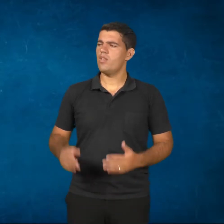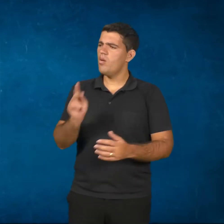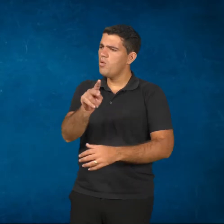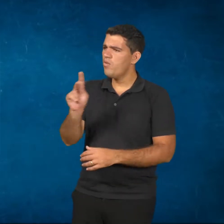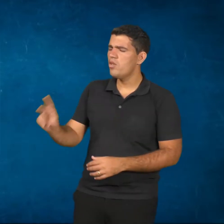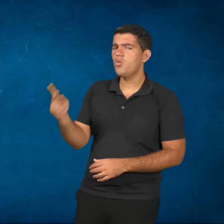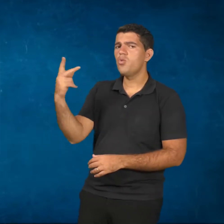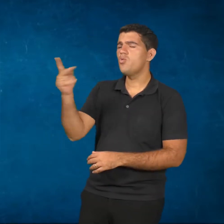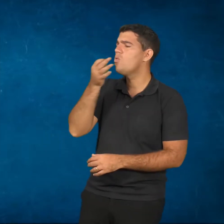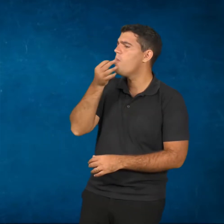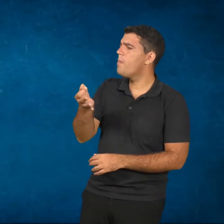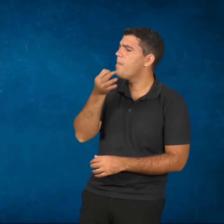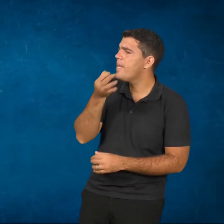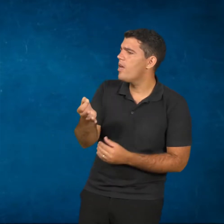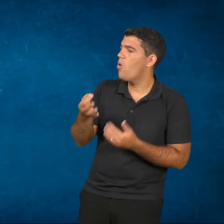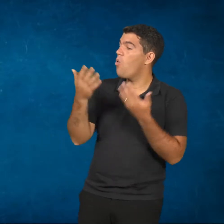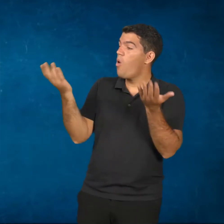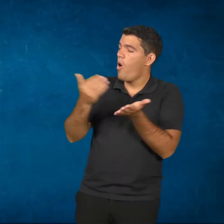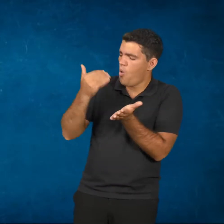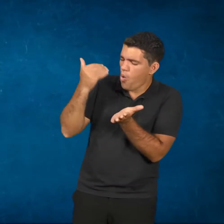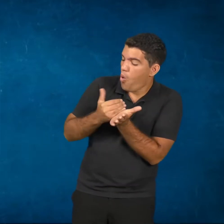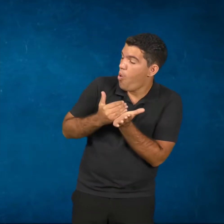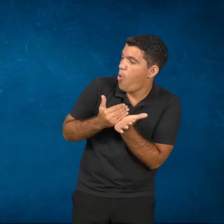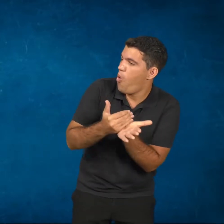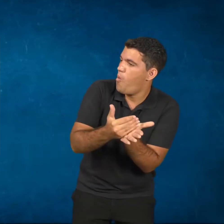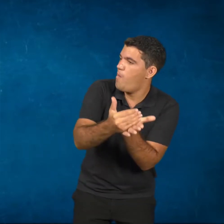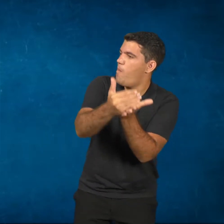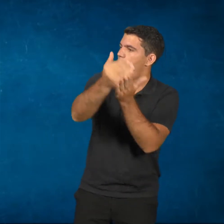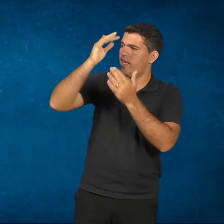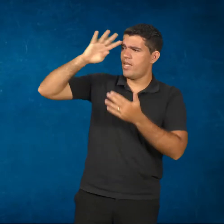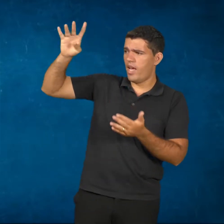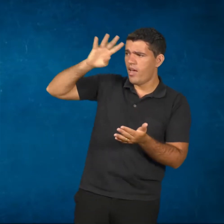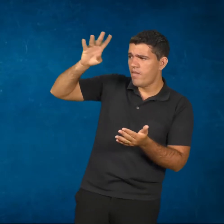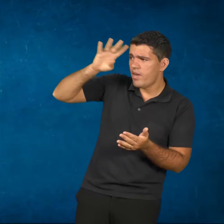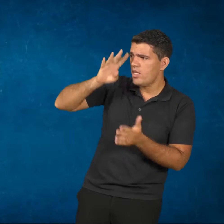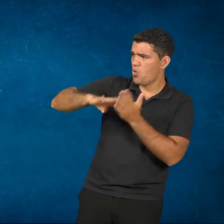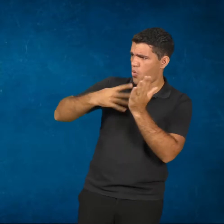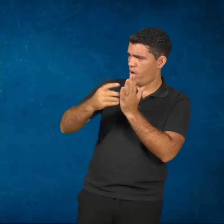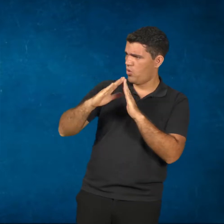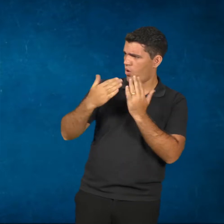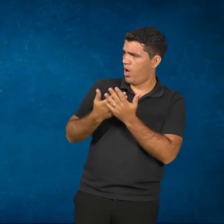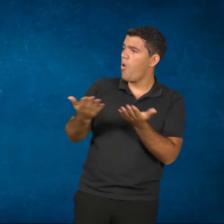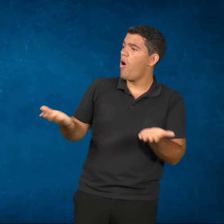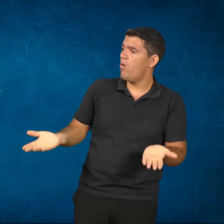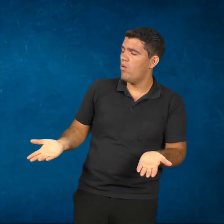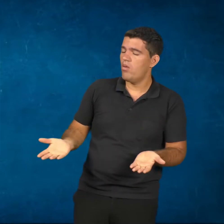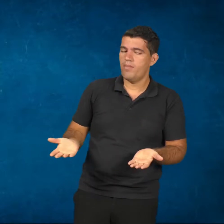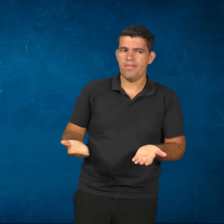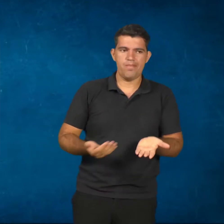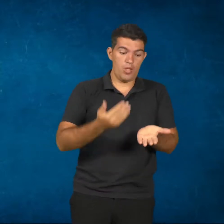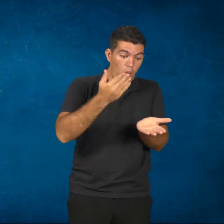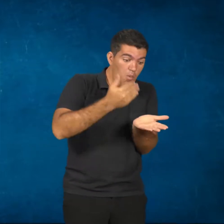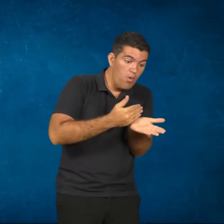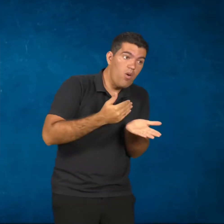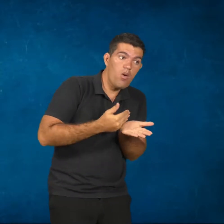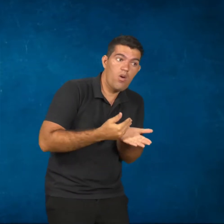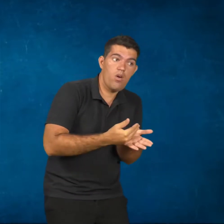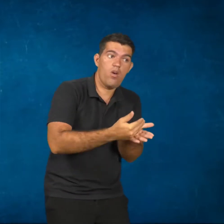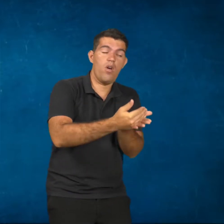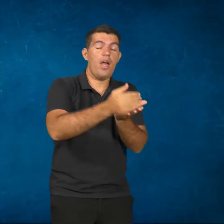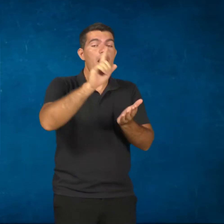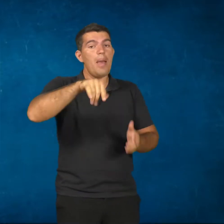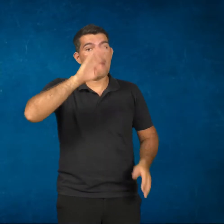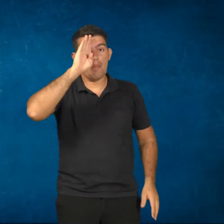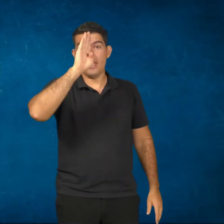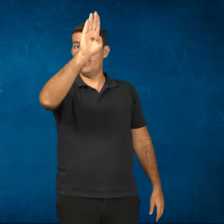Professor, na sua opinião, qual deve ser o ponto de partida para quem começa a refletir sobre o currículo escolar? Eu acho que o ponto de partida principal